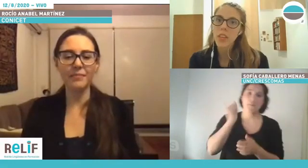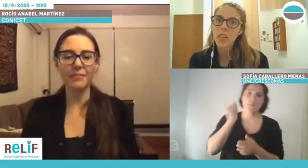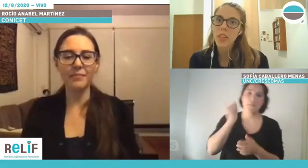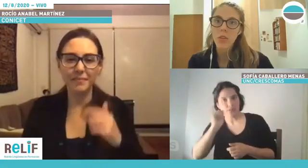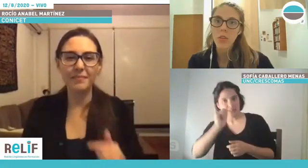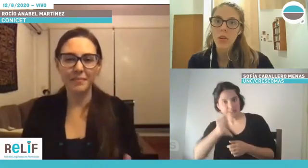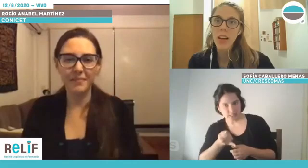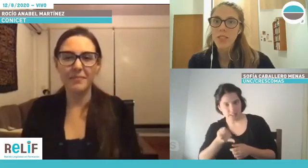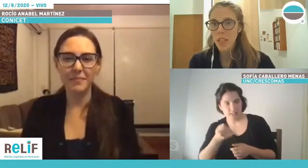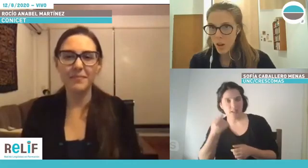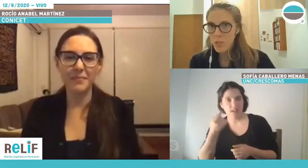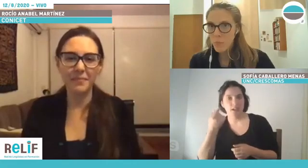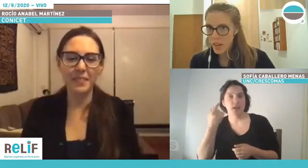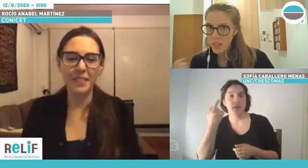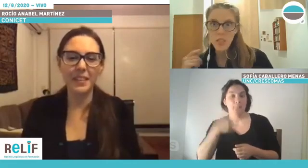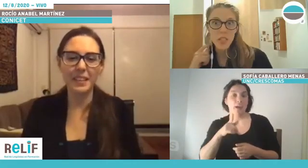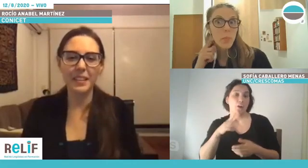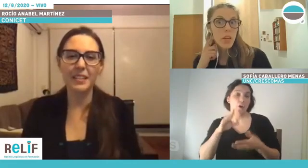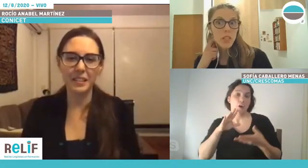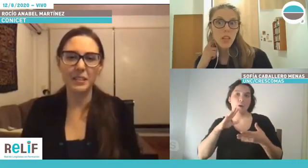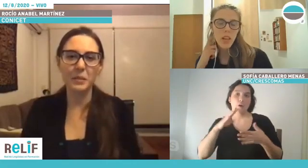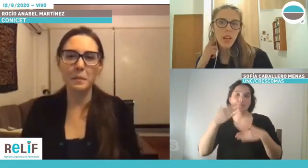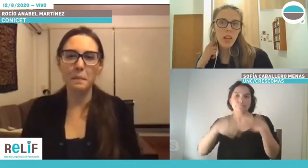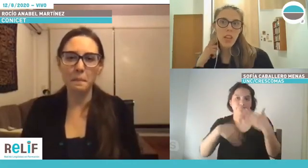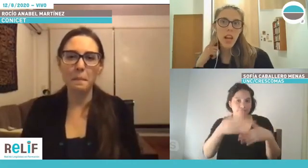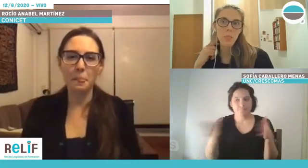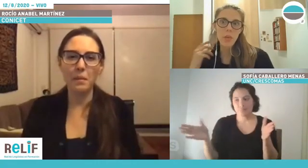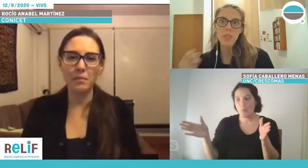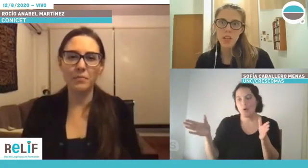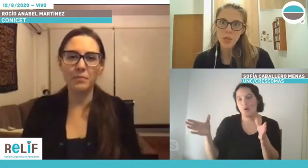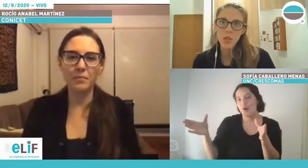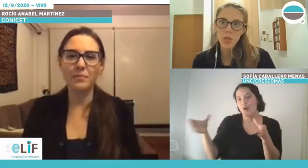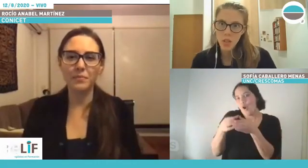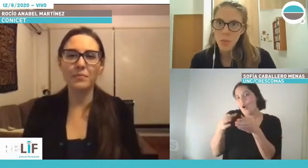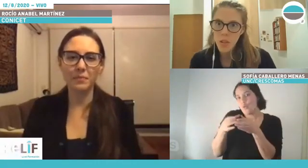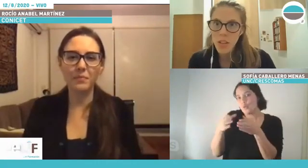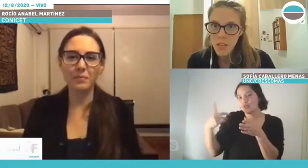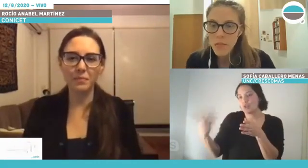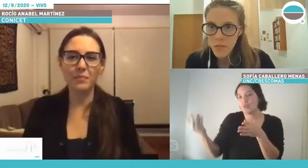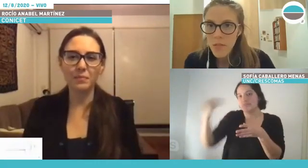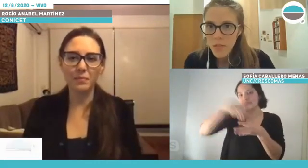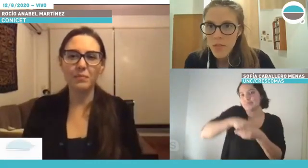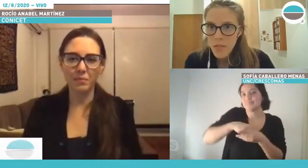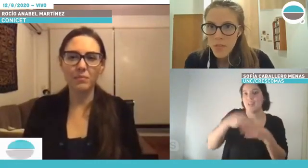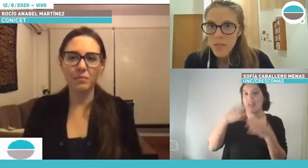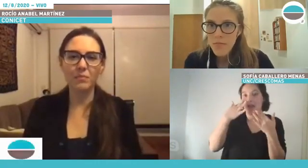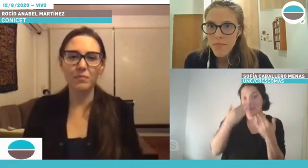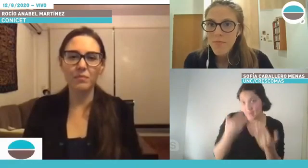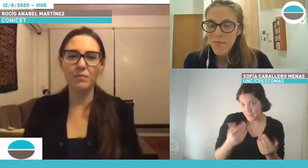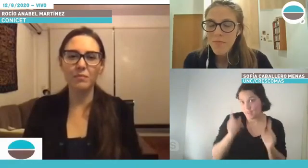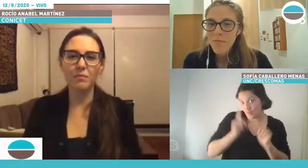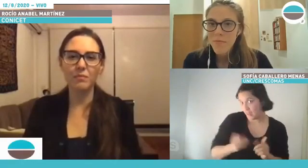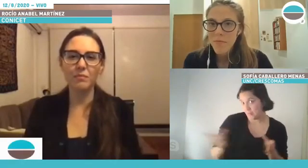pero hacerlos partícipes de la investigación también.